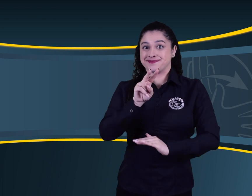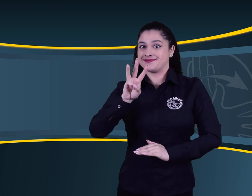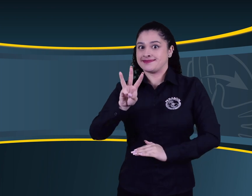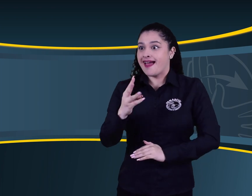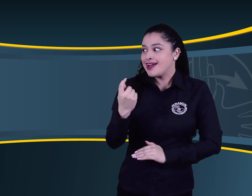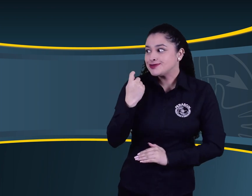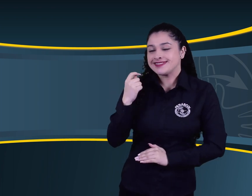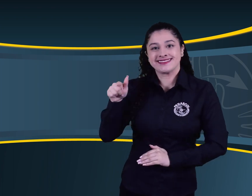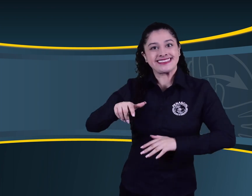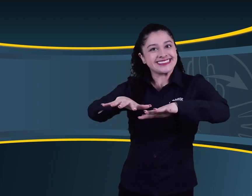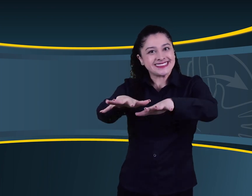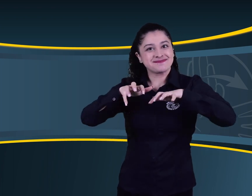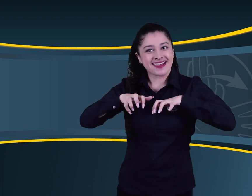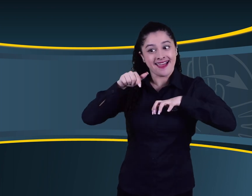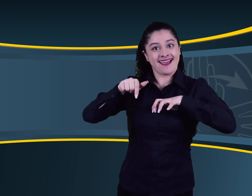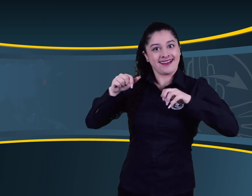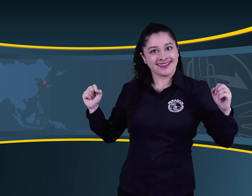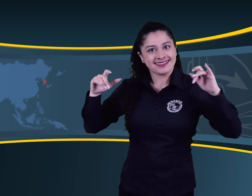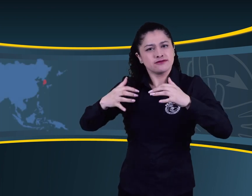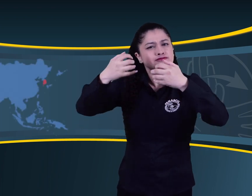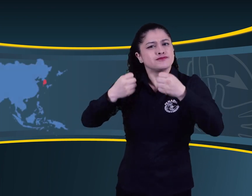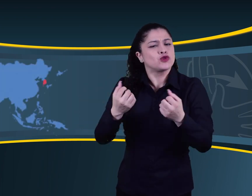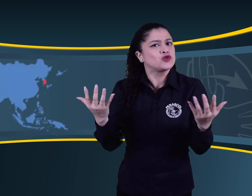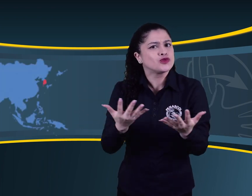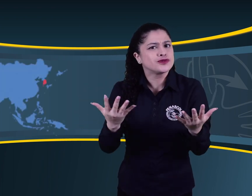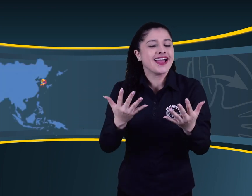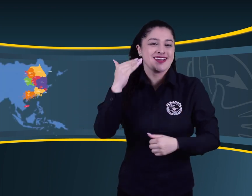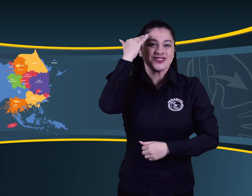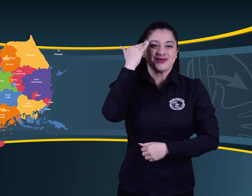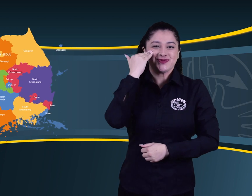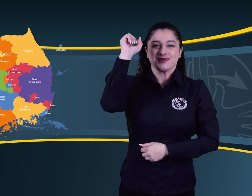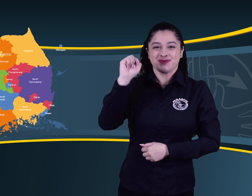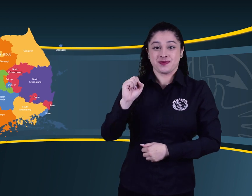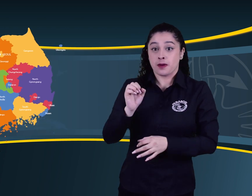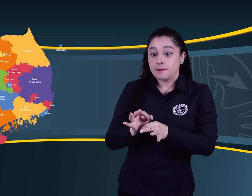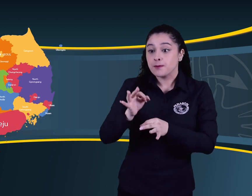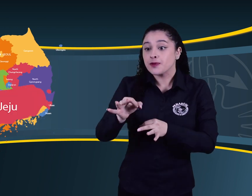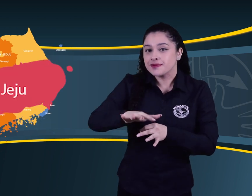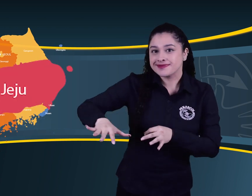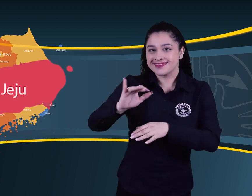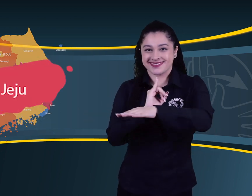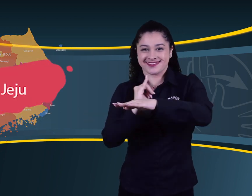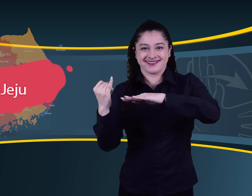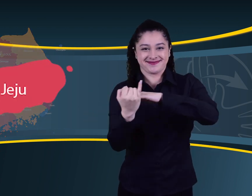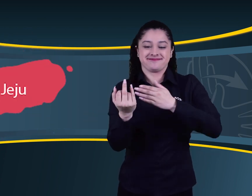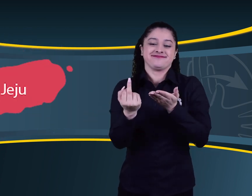para este año 2023 se realizó la asamblea de la wfd en Yellow Corea del Sur